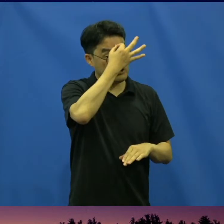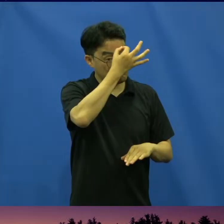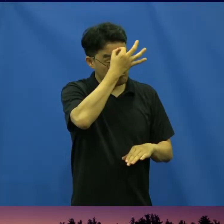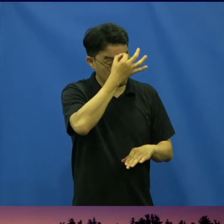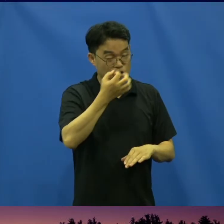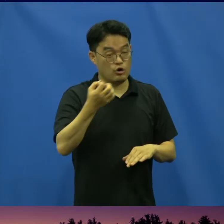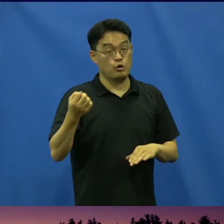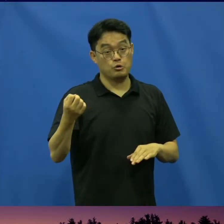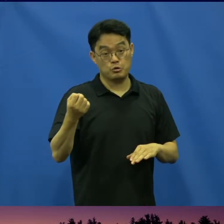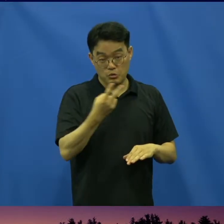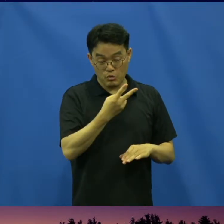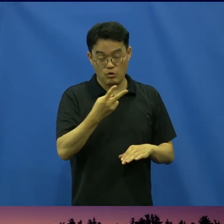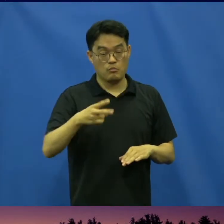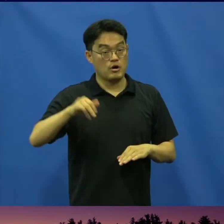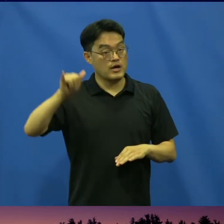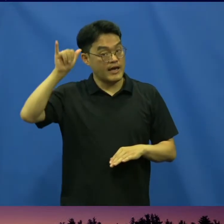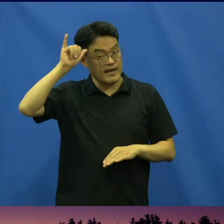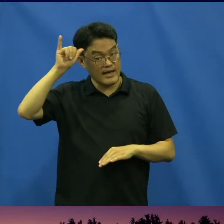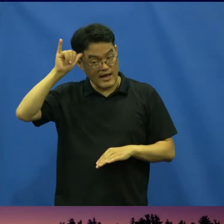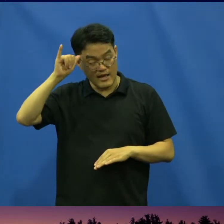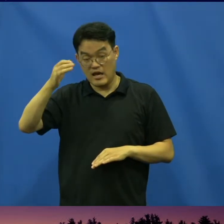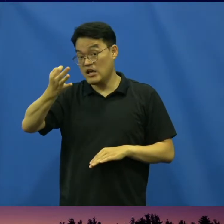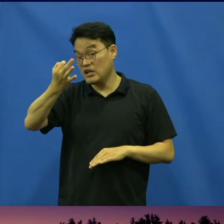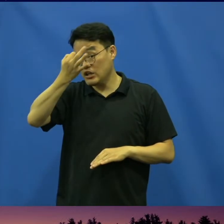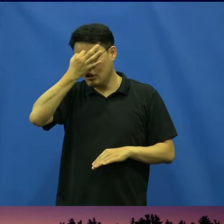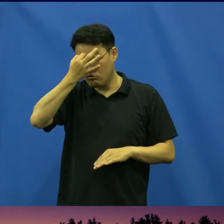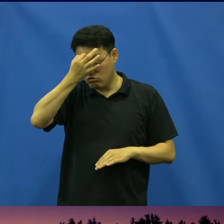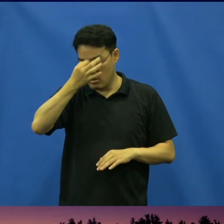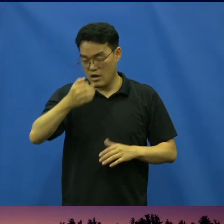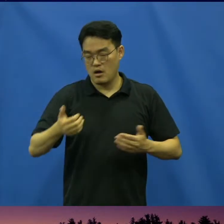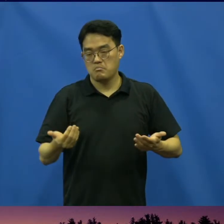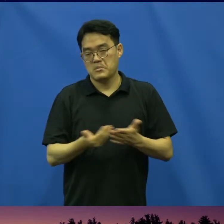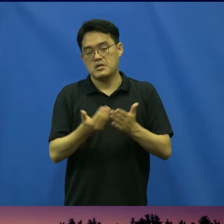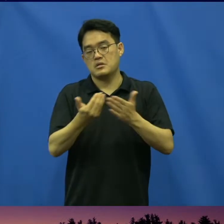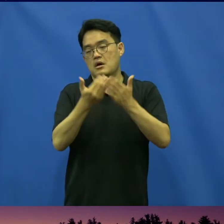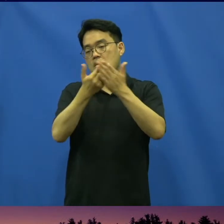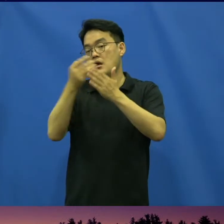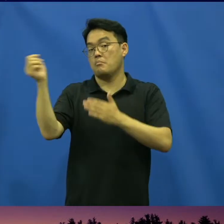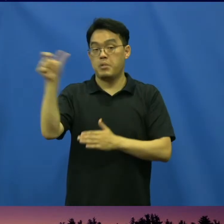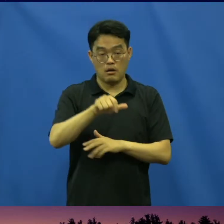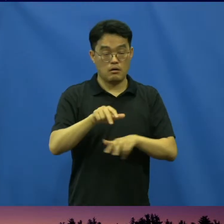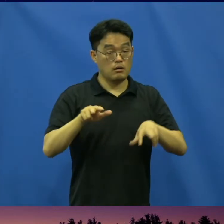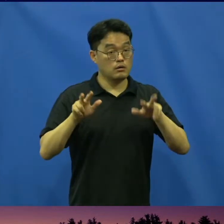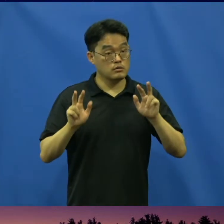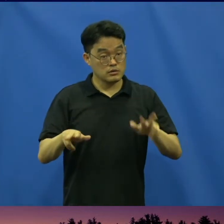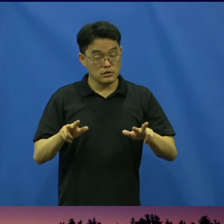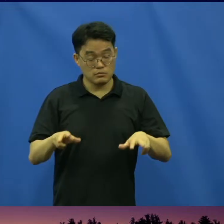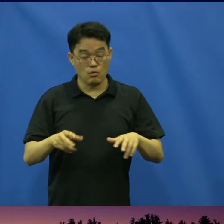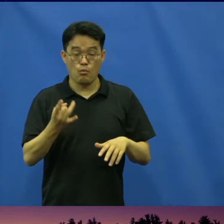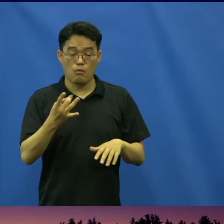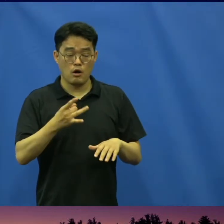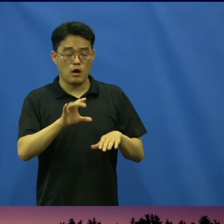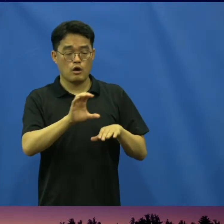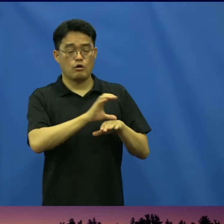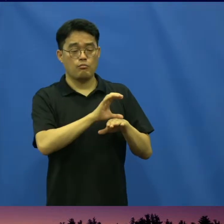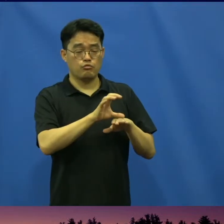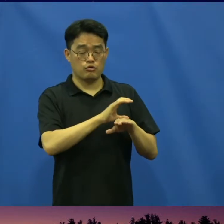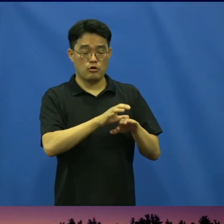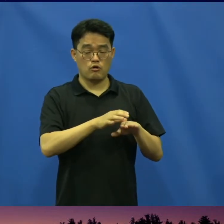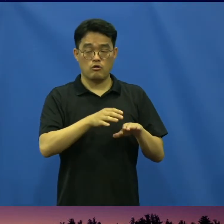속도가 어마어마하게 빨라가지고 인류의 인간보다 한 단계 위에 하나님과 이 인간